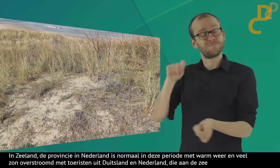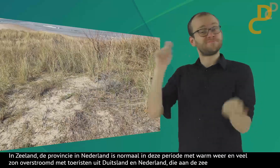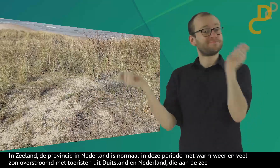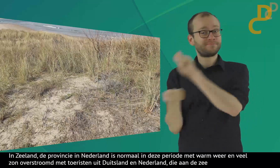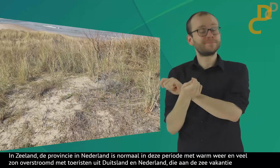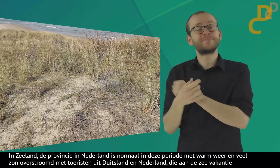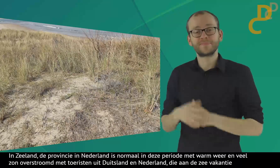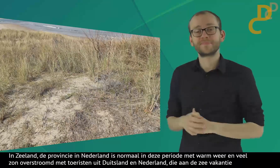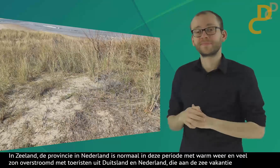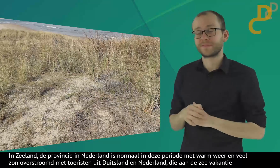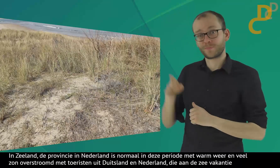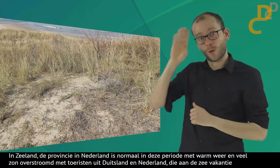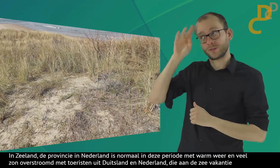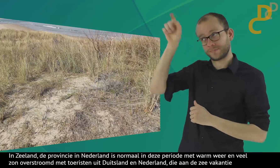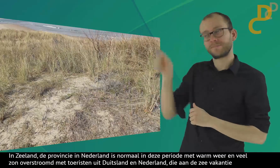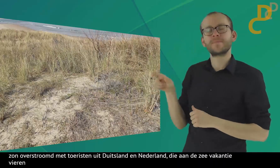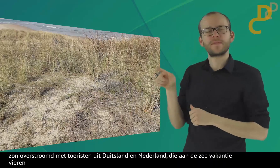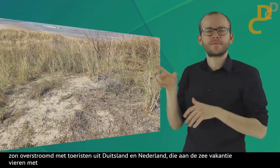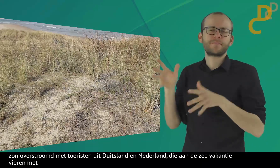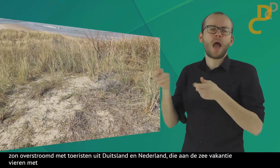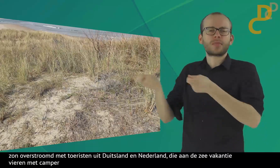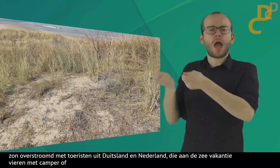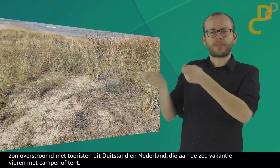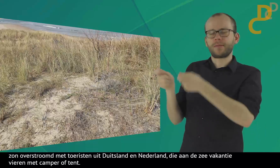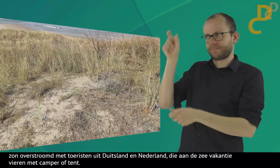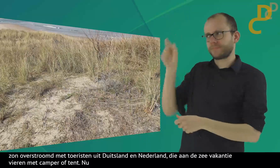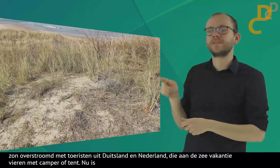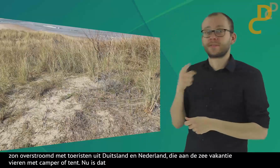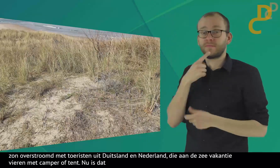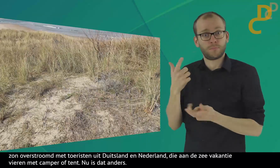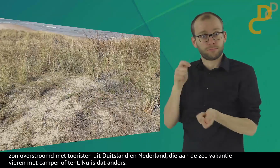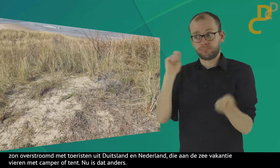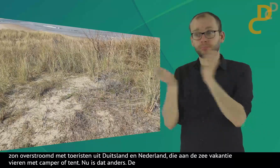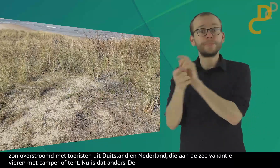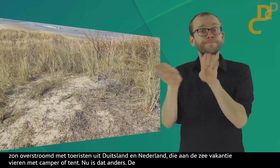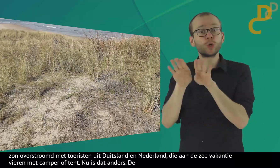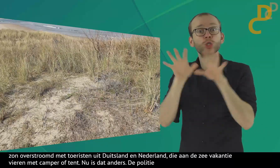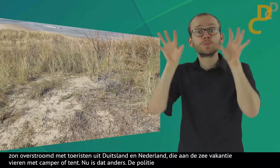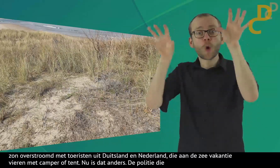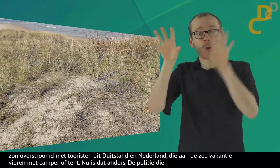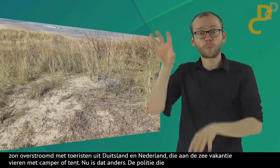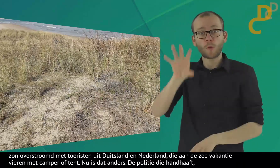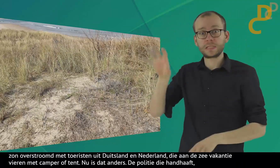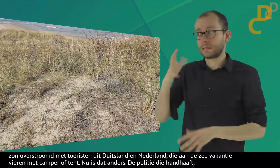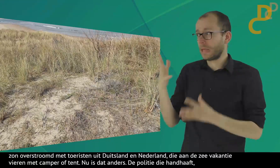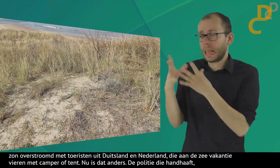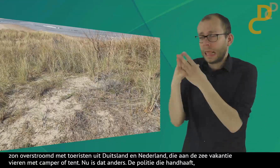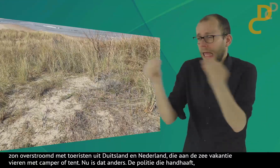tent komen. En nu is dat helemaal anders. Dus de politie die normaal handhaaft, of de handhavers, hebben